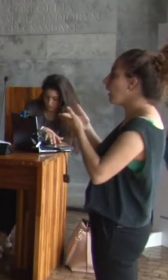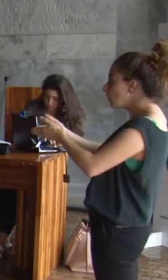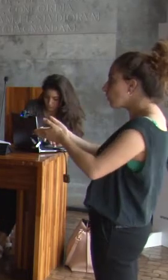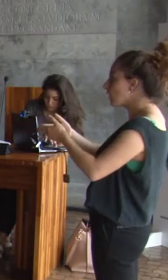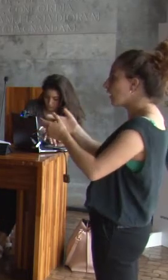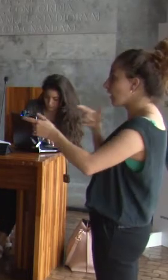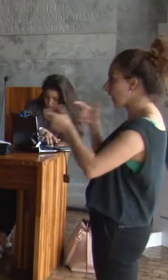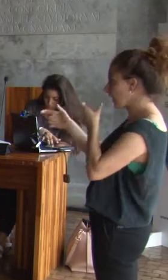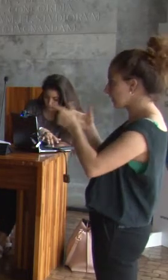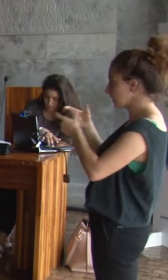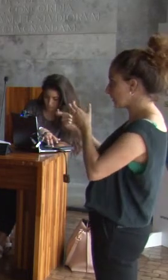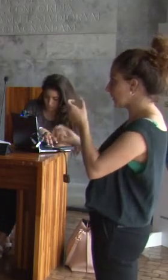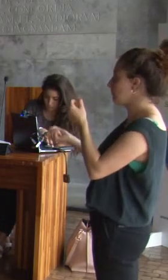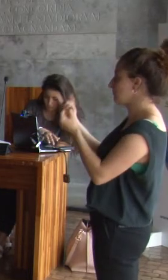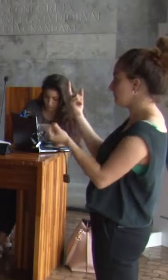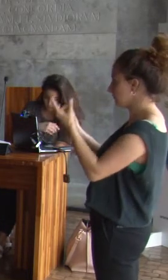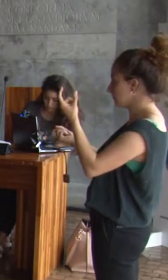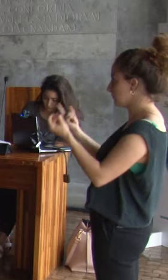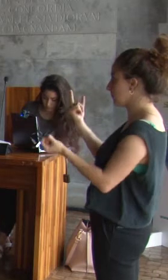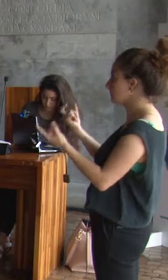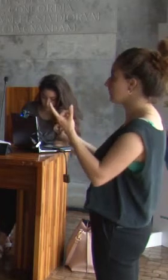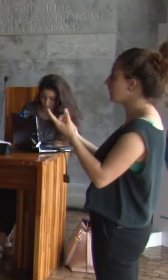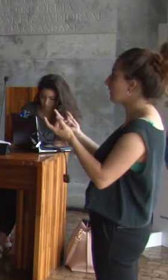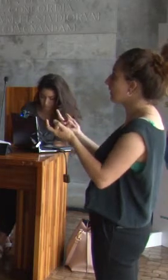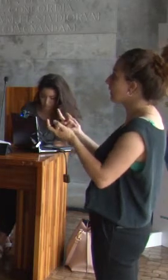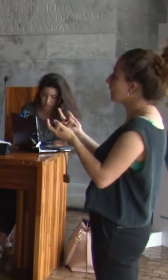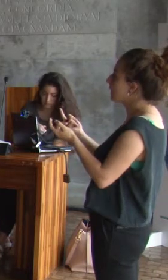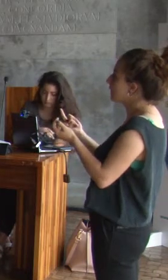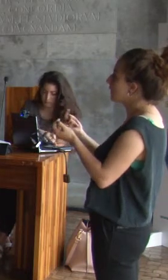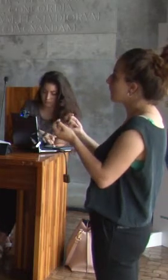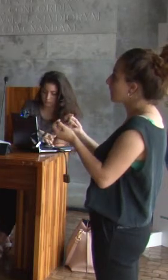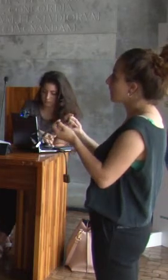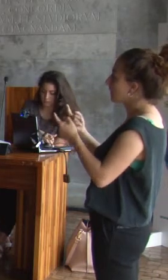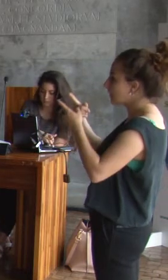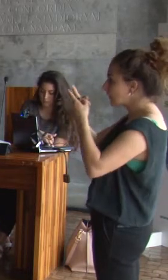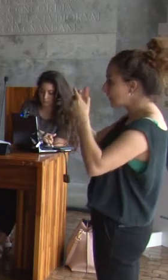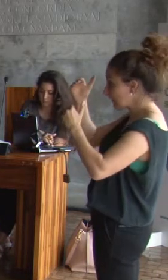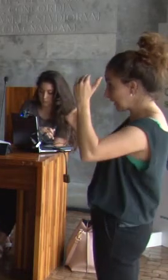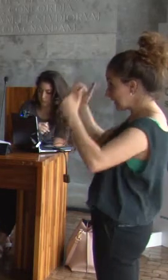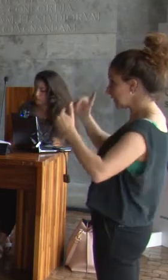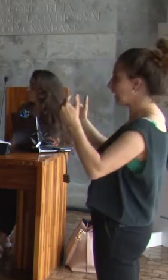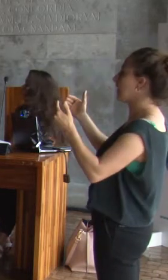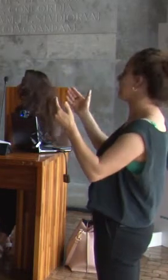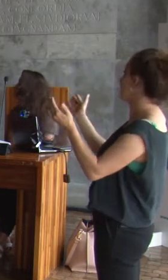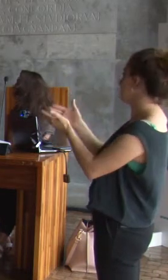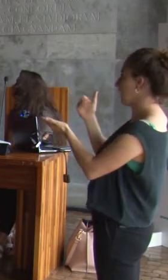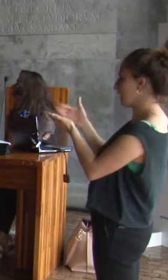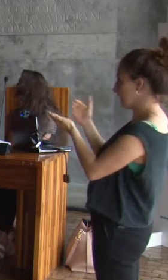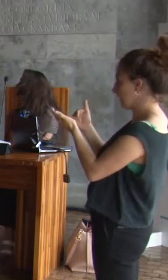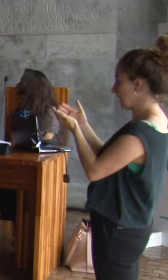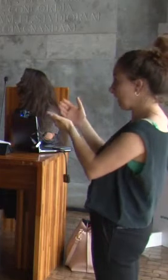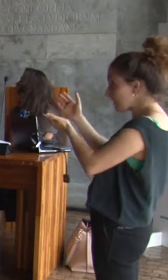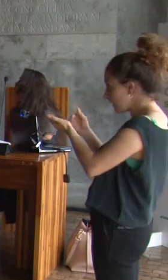moltissime relazioni sociali, eliminando tutte quelle che potrebbero essere le diversità, anzi non eliminandole